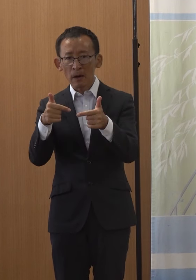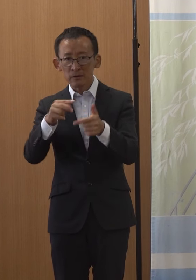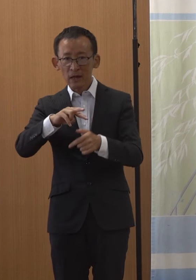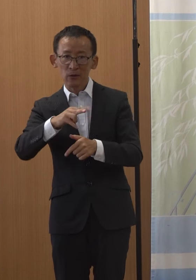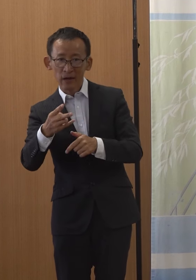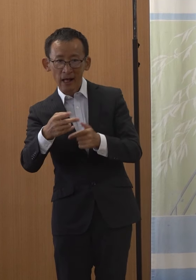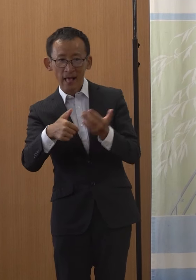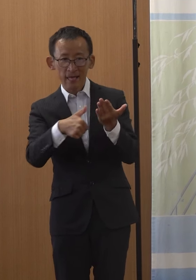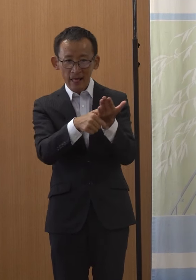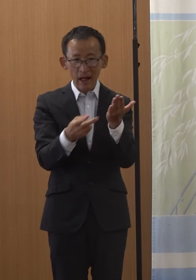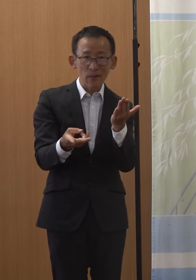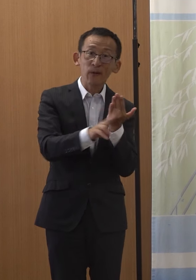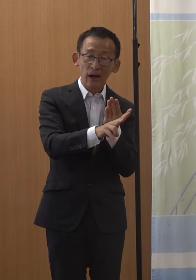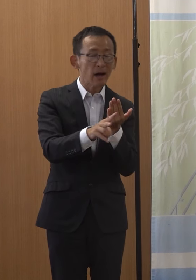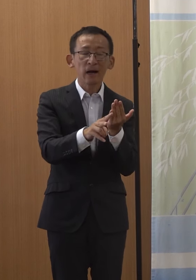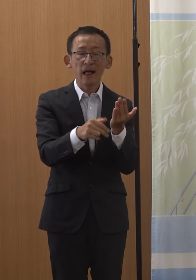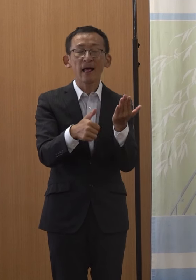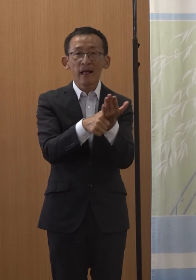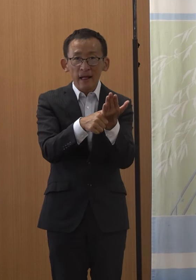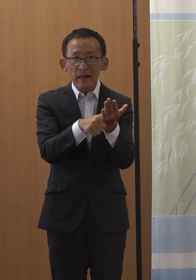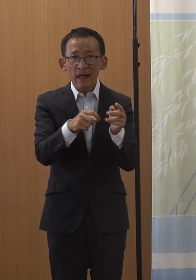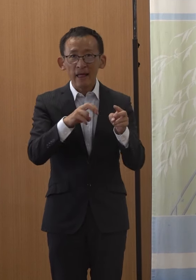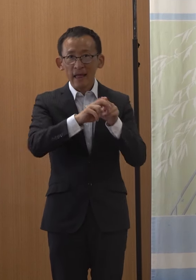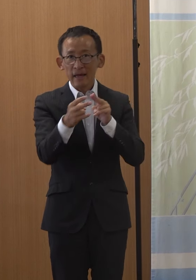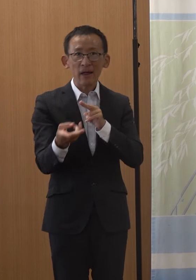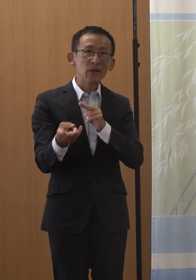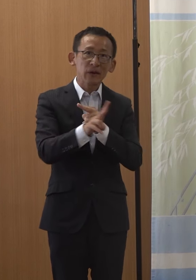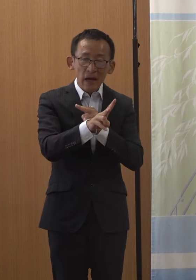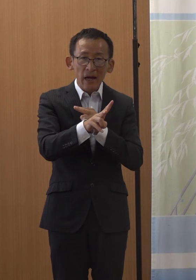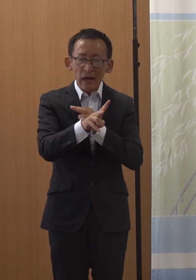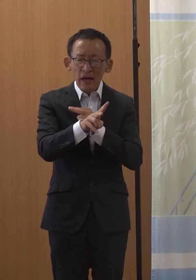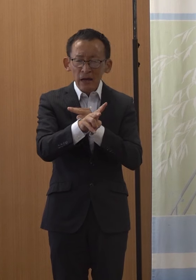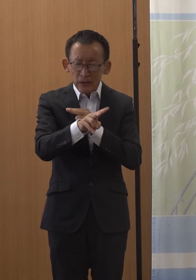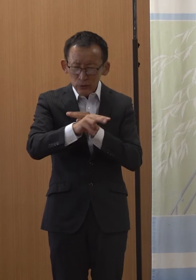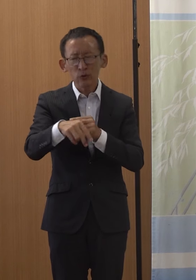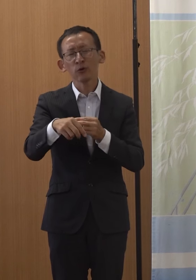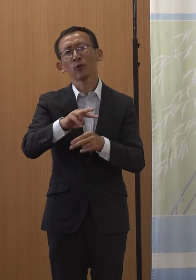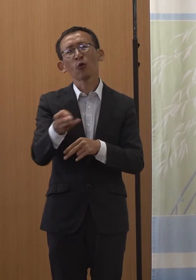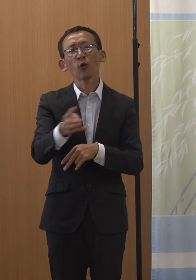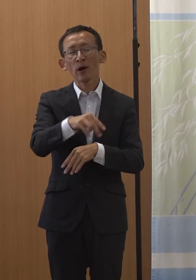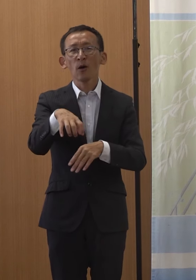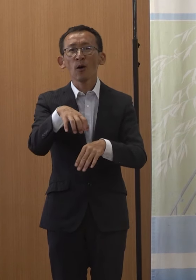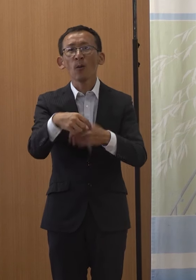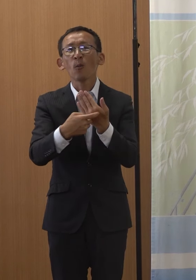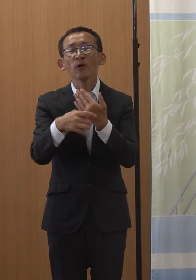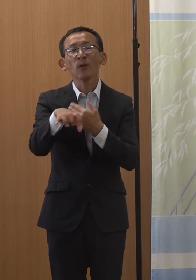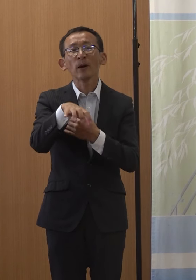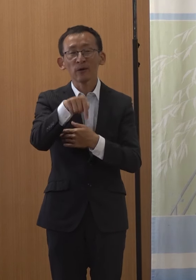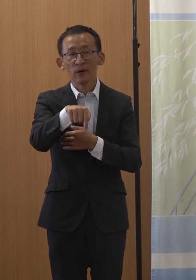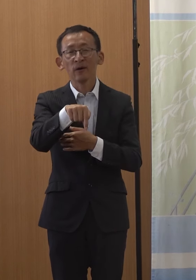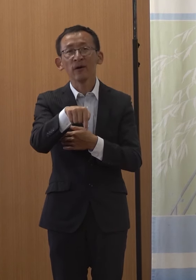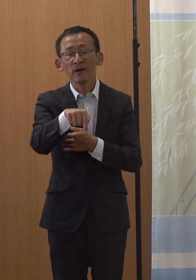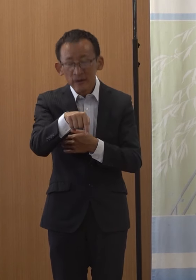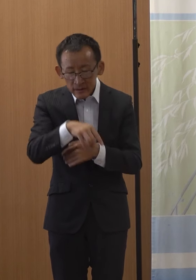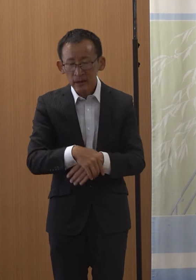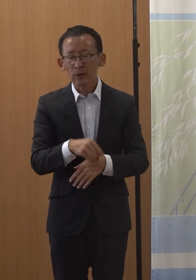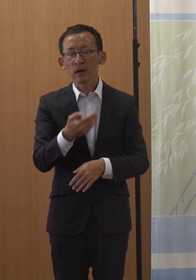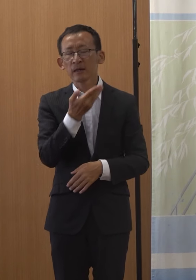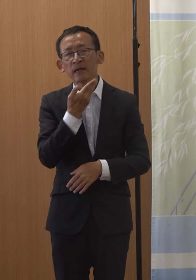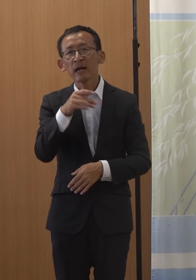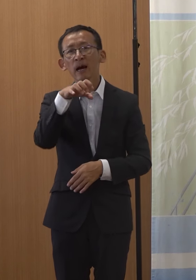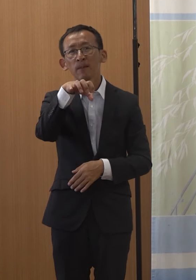。改めて、木が金沢の文化、町並み形成に与えている重要性